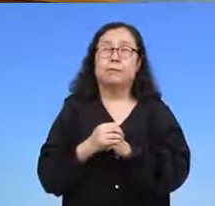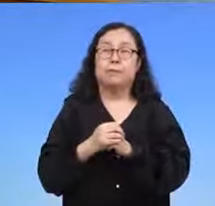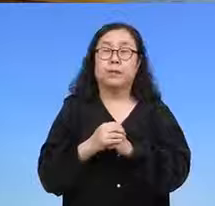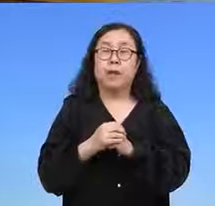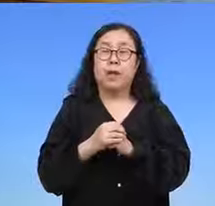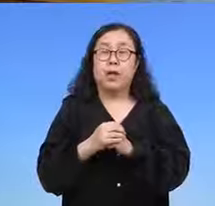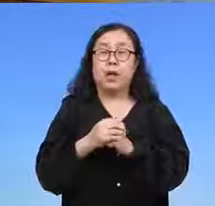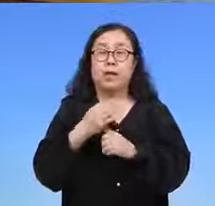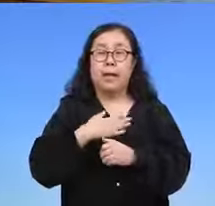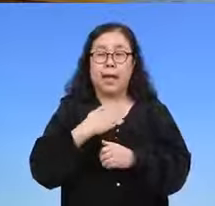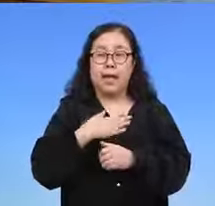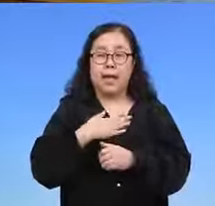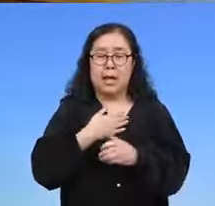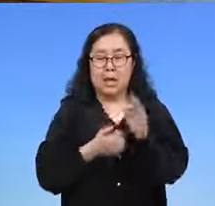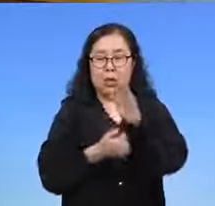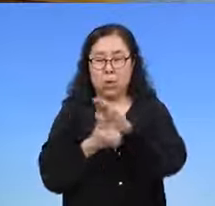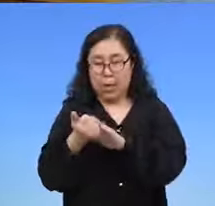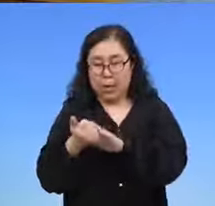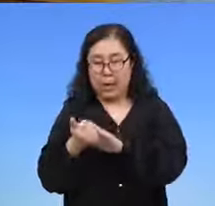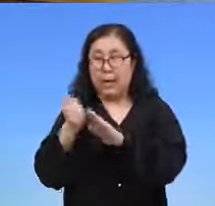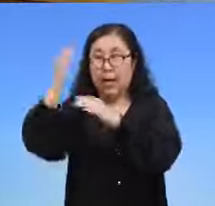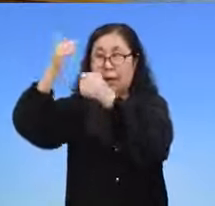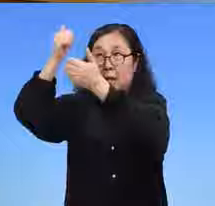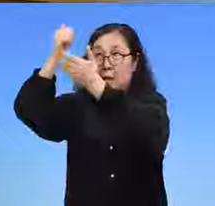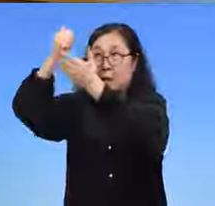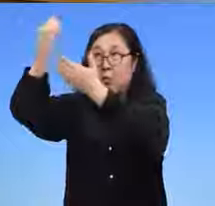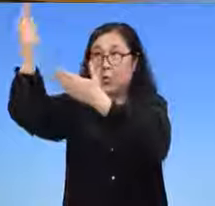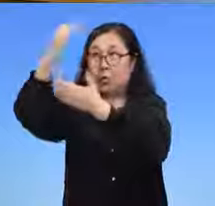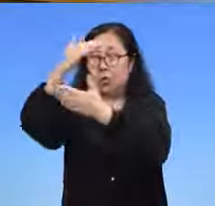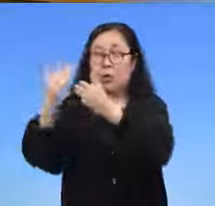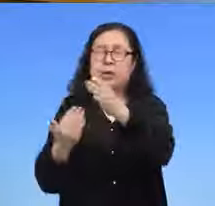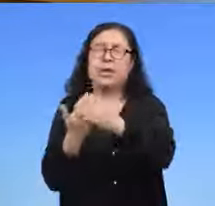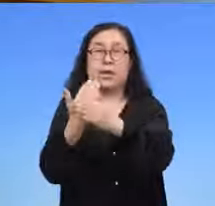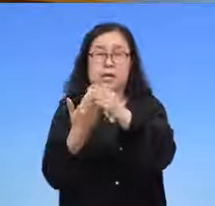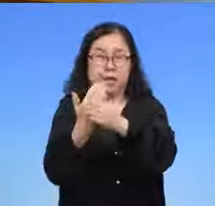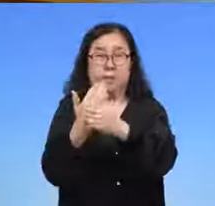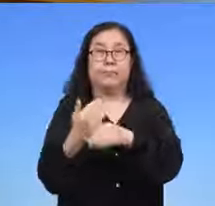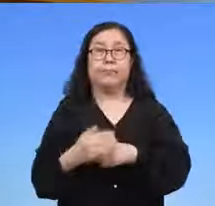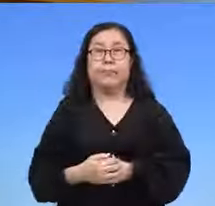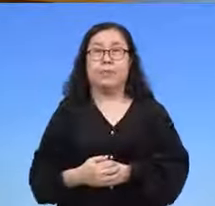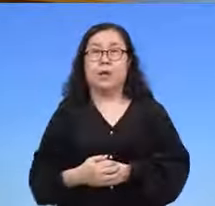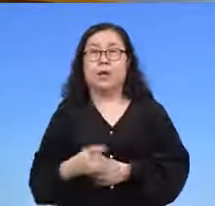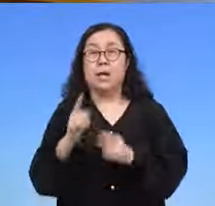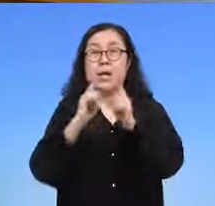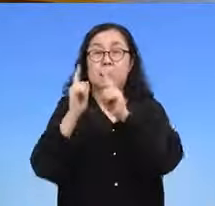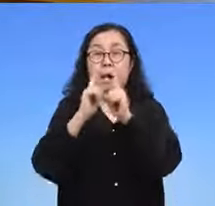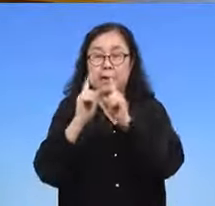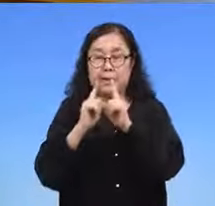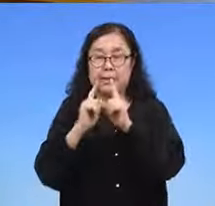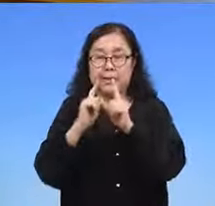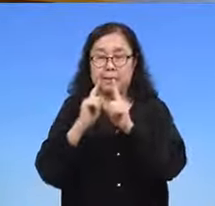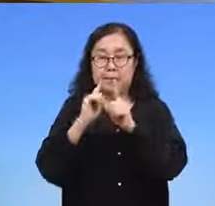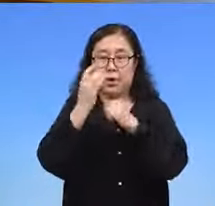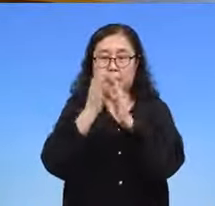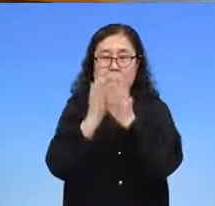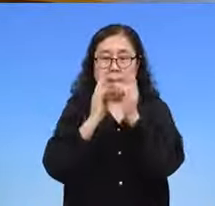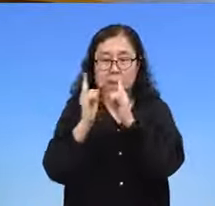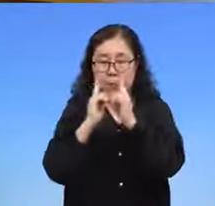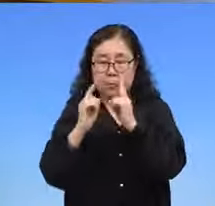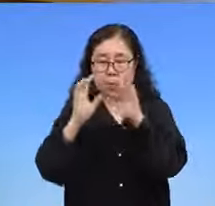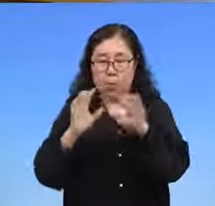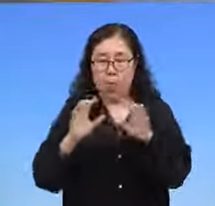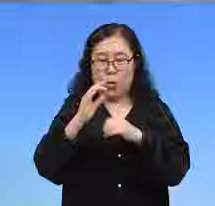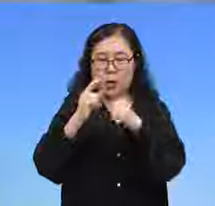바라라. 물은 나의 소망이 그로부터 나오는도다. 여러분, 이 말씀으로 올 한 해가 마무리될